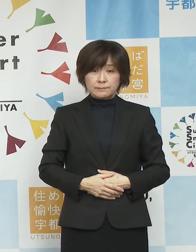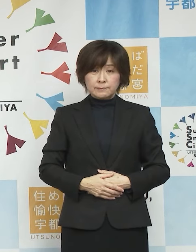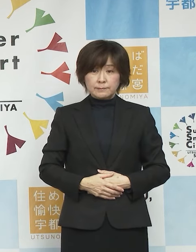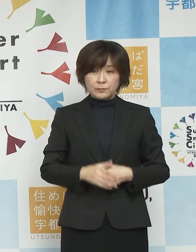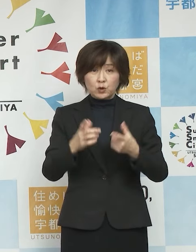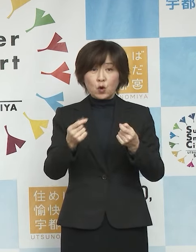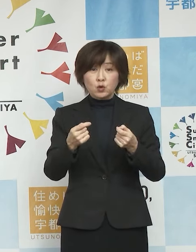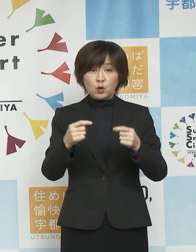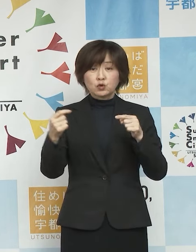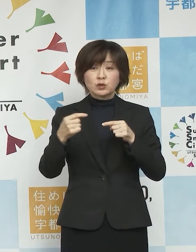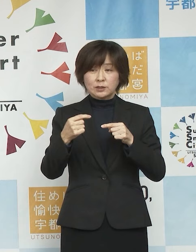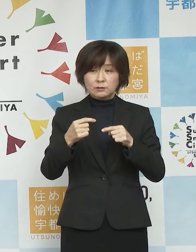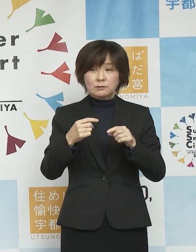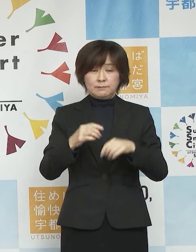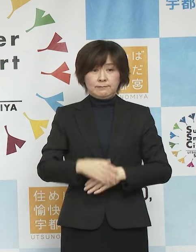共同通信の市川です。